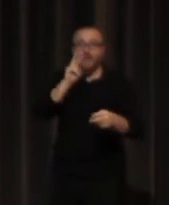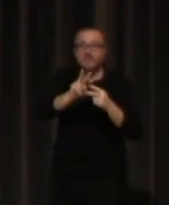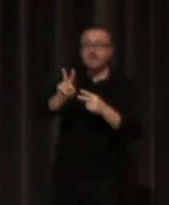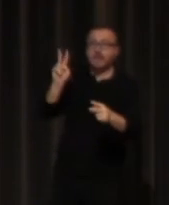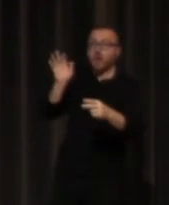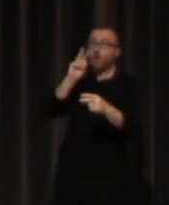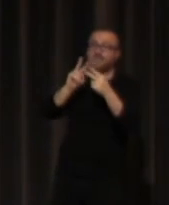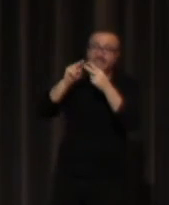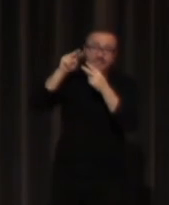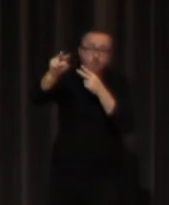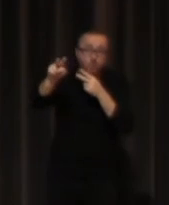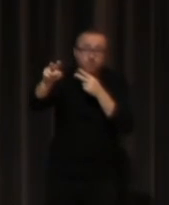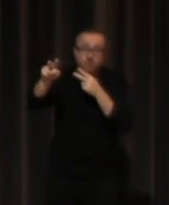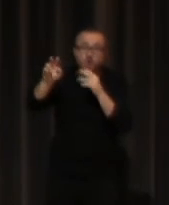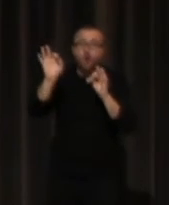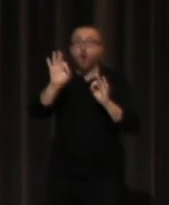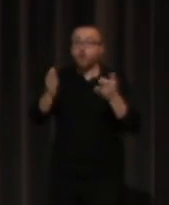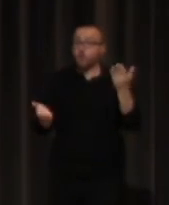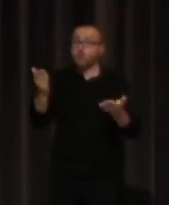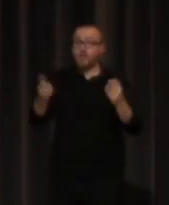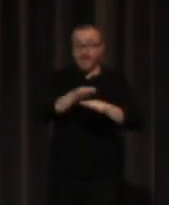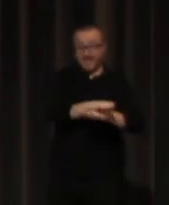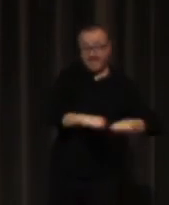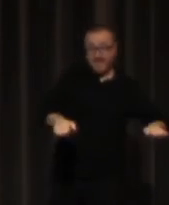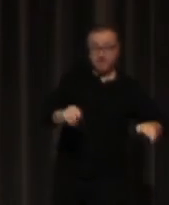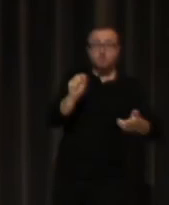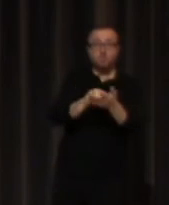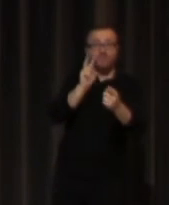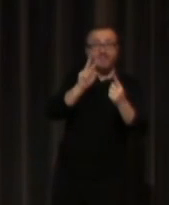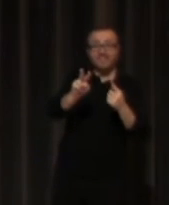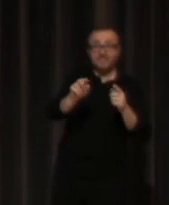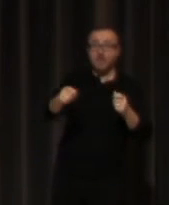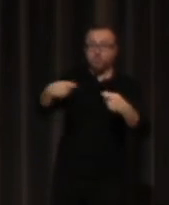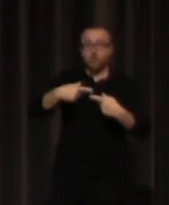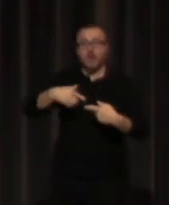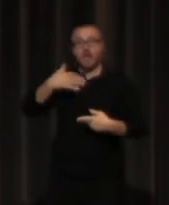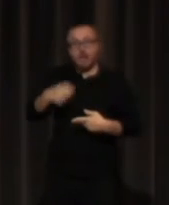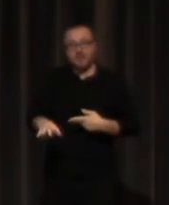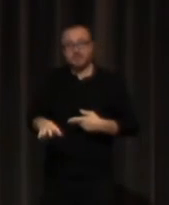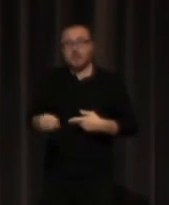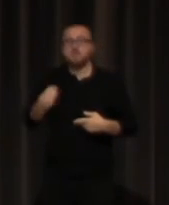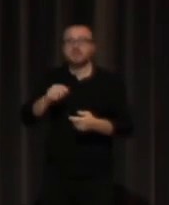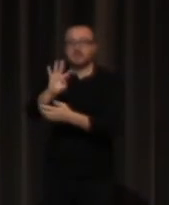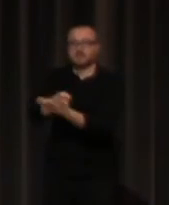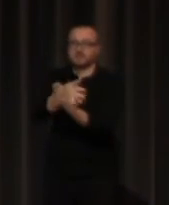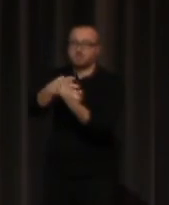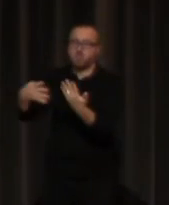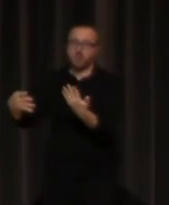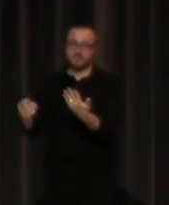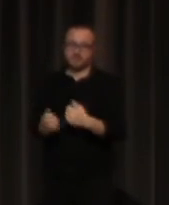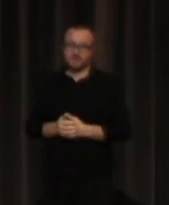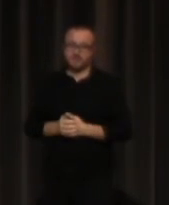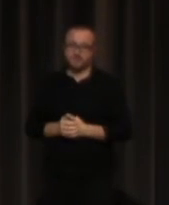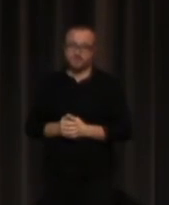ingènua, absolutament confiada d'un infant, establir aquest espai zero de l'existència. Som